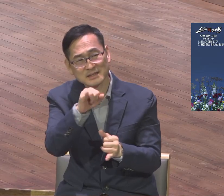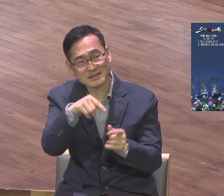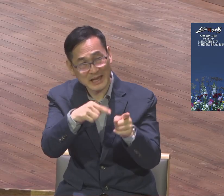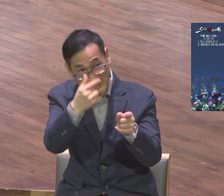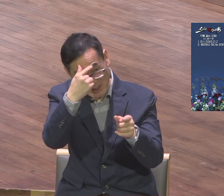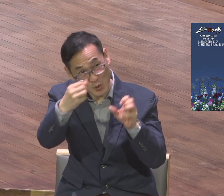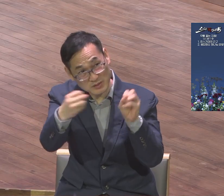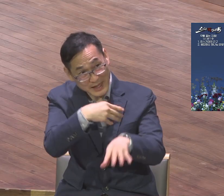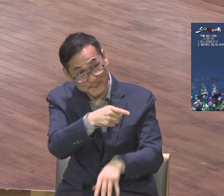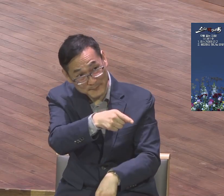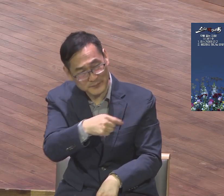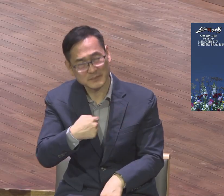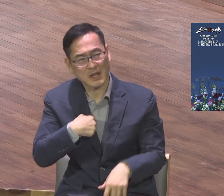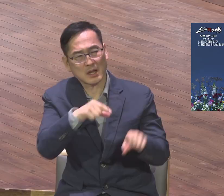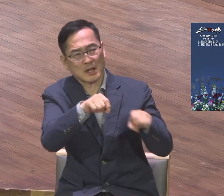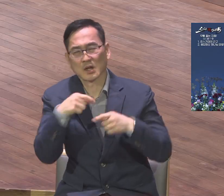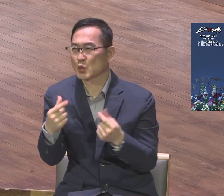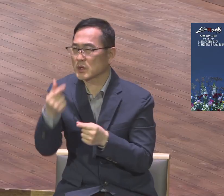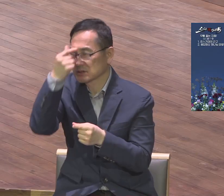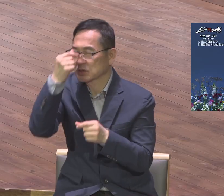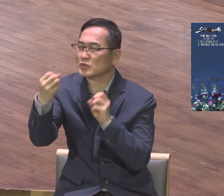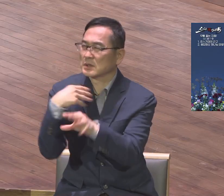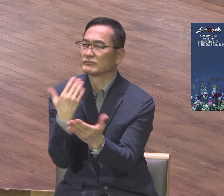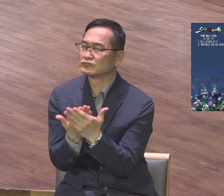하나님 이 밤에 내 기도를 들어주옵소서.